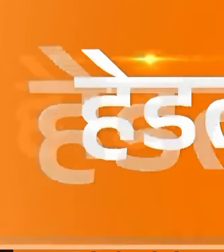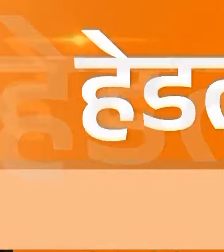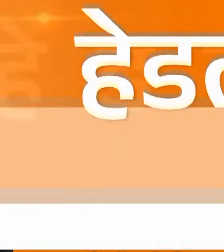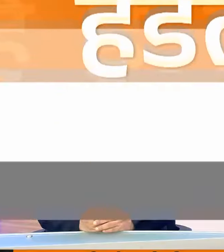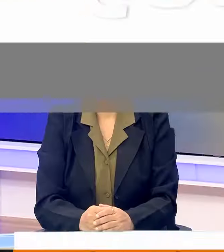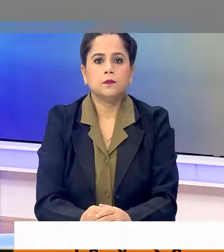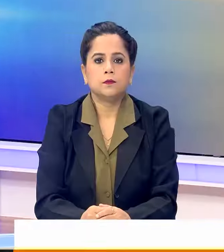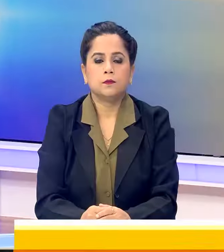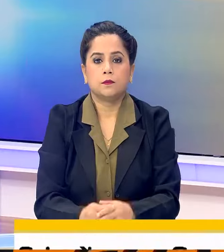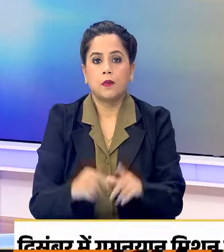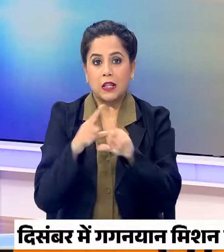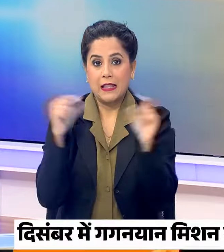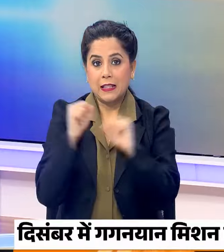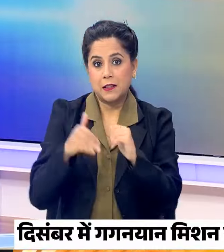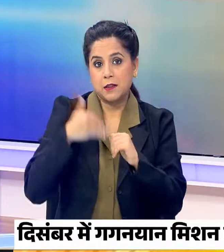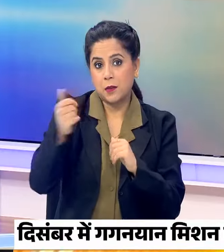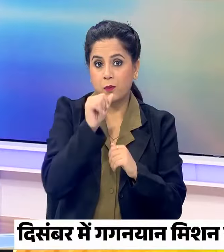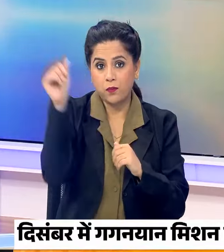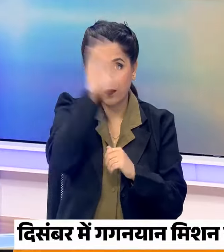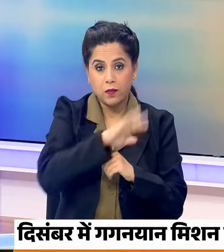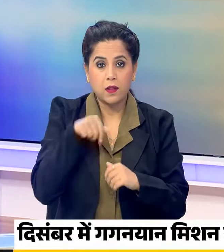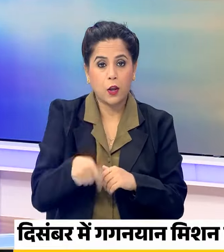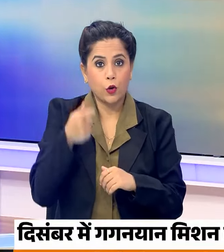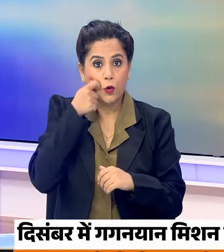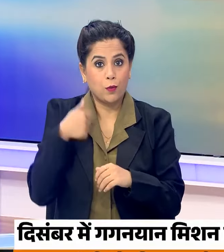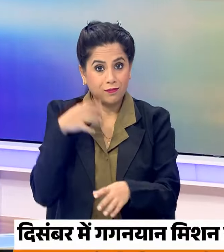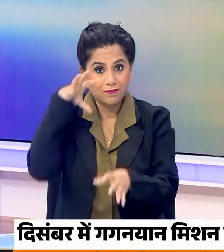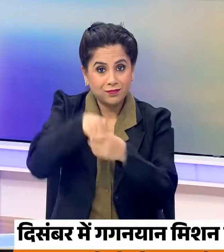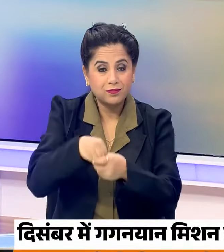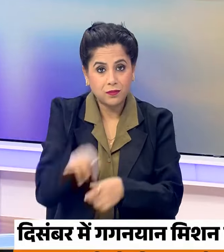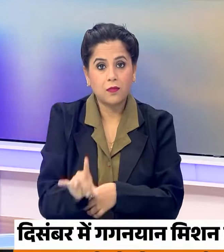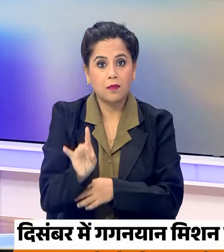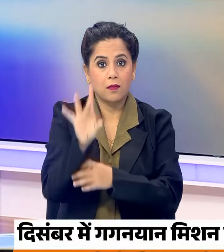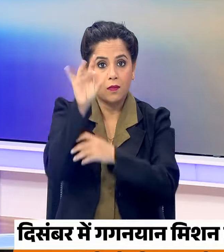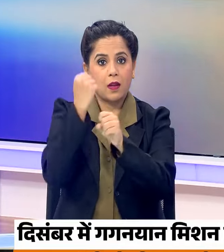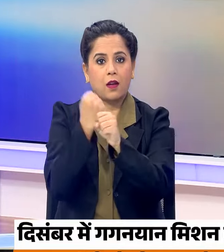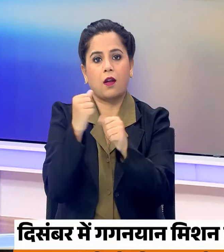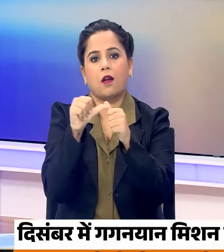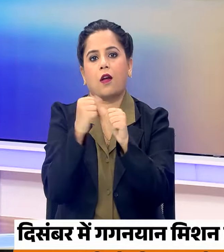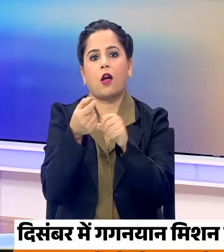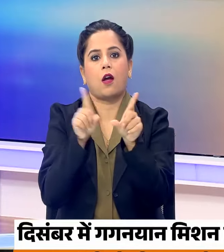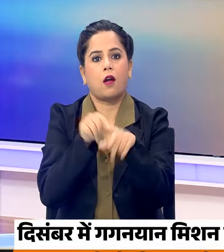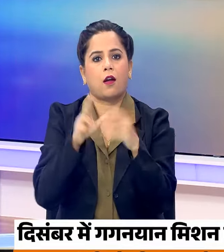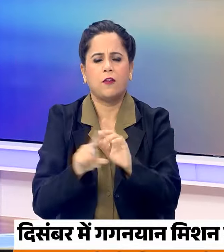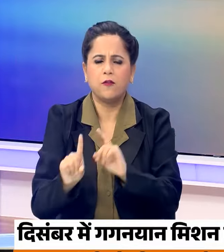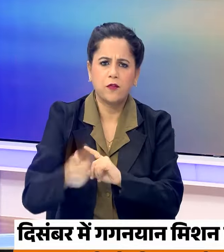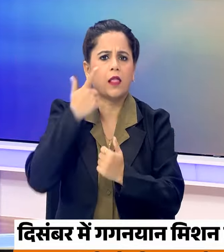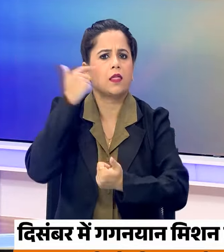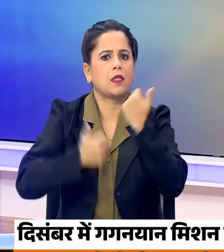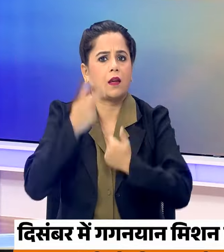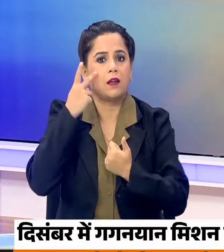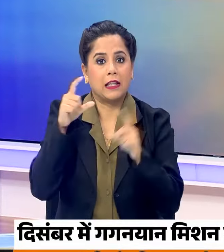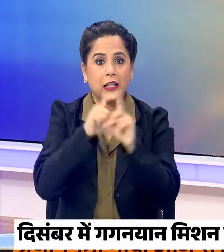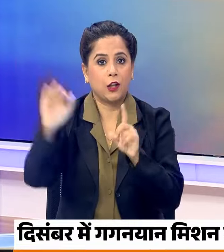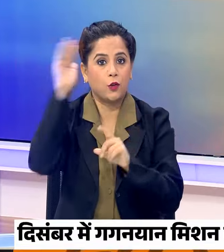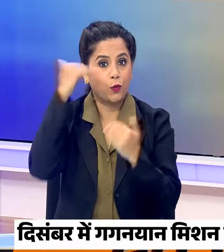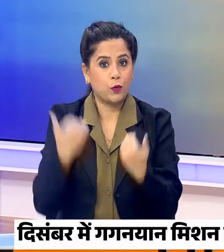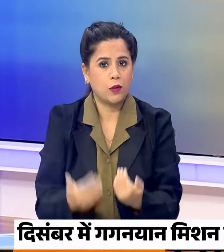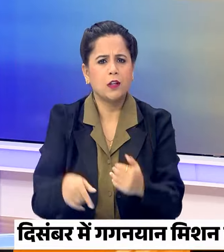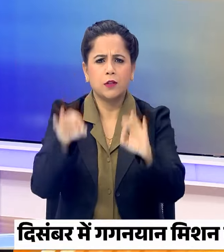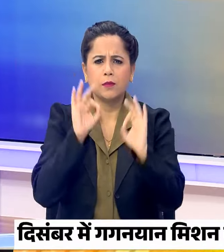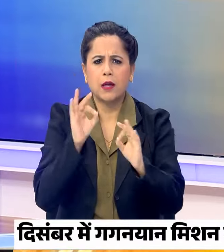फोकस दिसंबर में होगा भारत का ह्यूमन रेटेड गगन यान रॉकेट का पहला परीक्षण डीडी न्यूज के